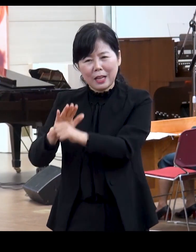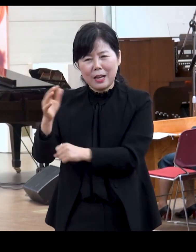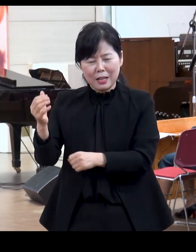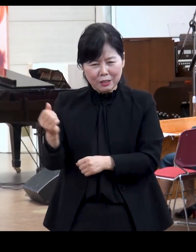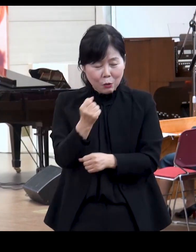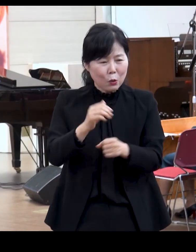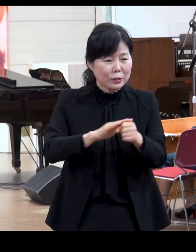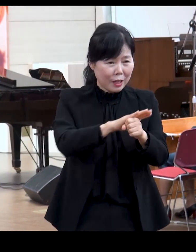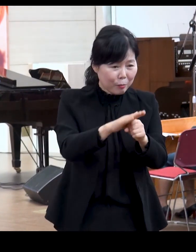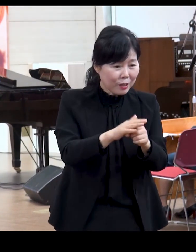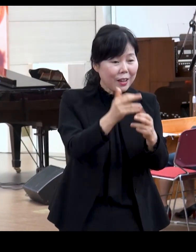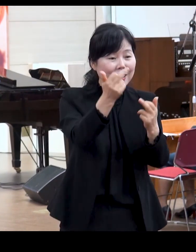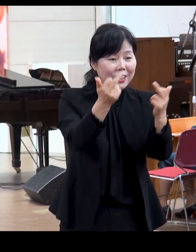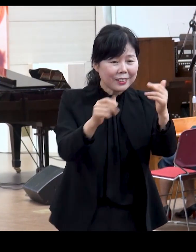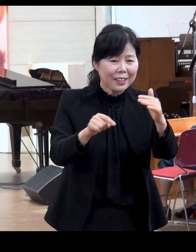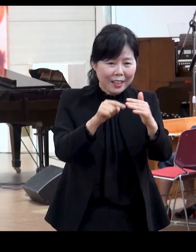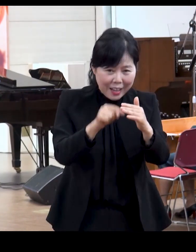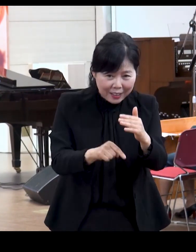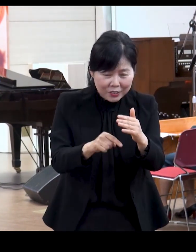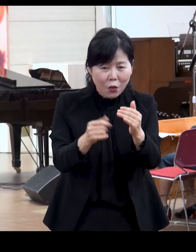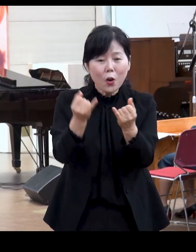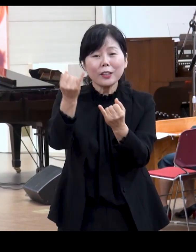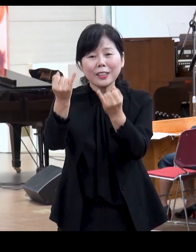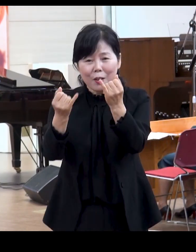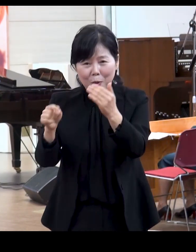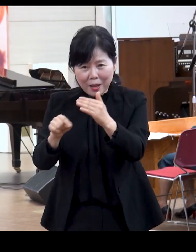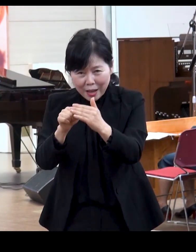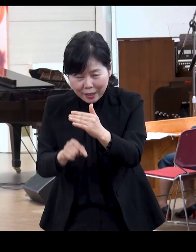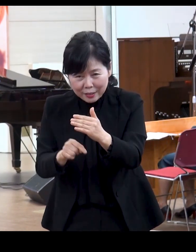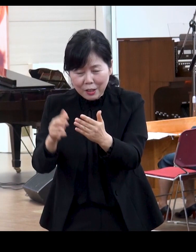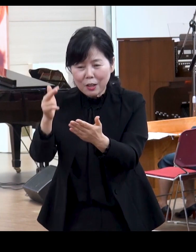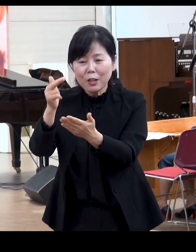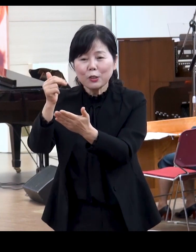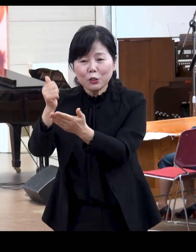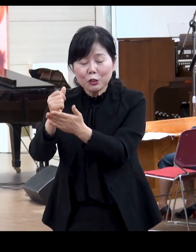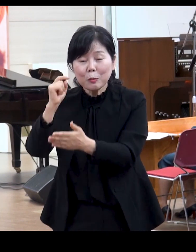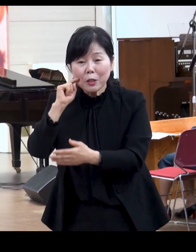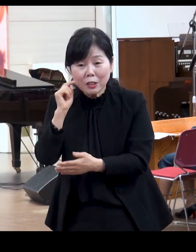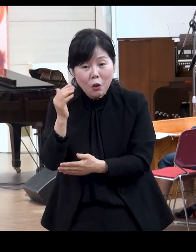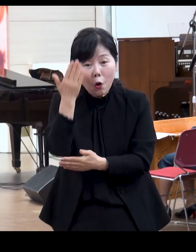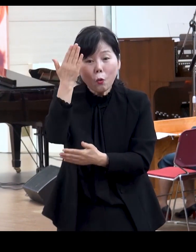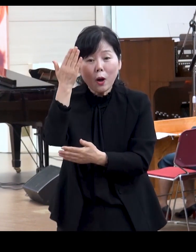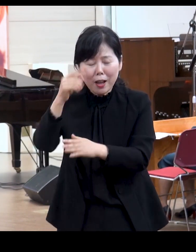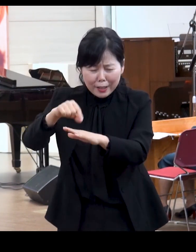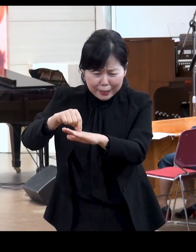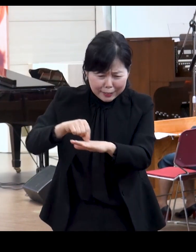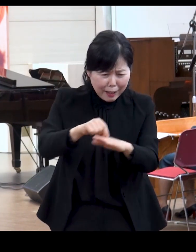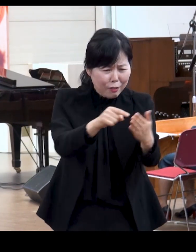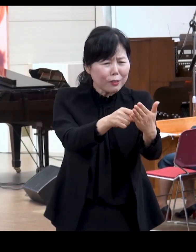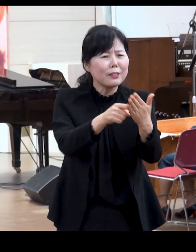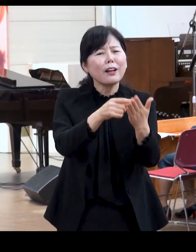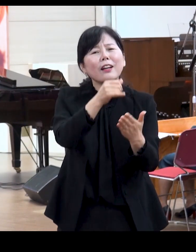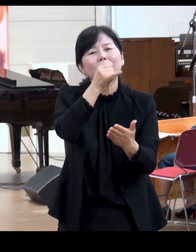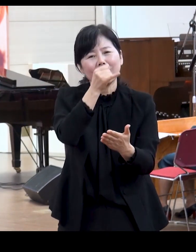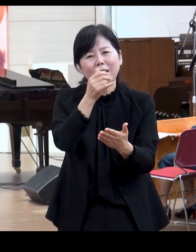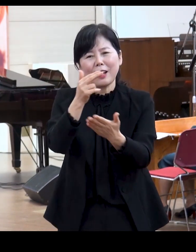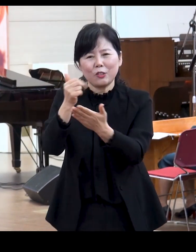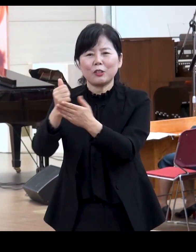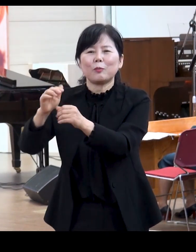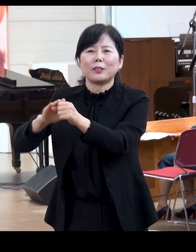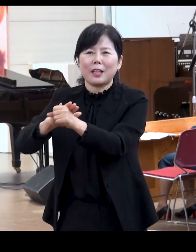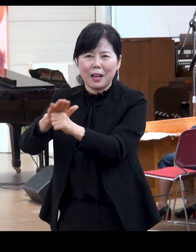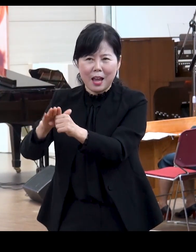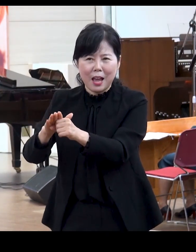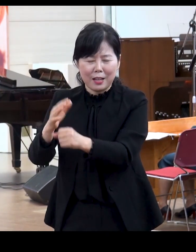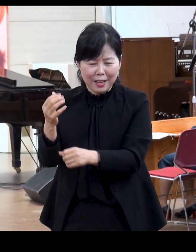사랑합니다. 형제 안에서 혹은 자매 안에서 주의 영광을 보내 주의 사랑으로 사랑합니다. 예,